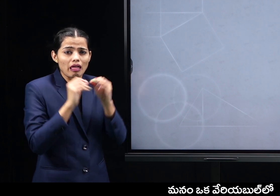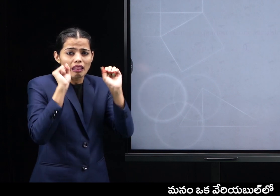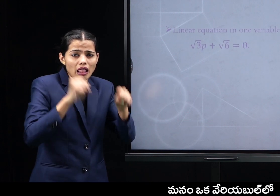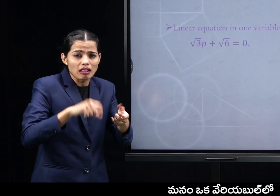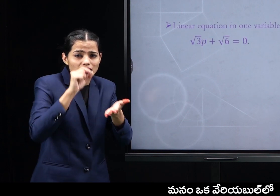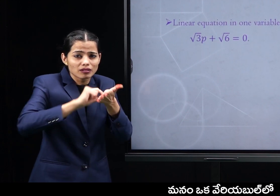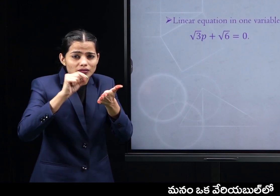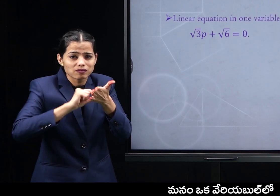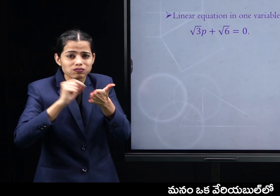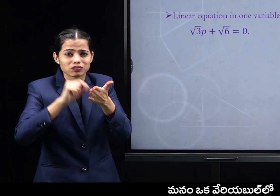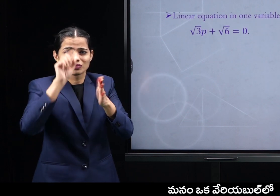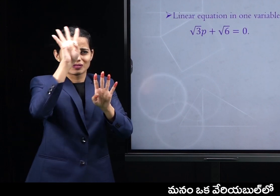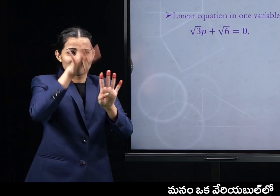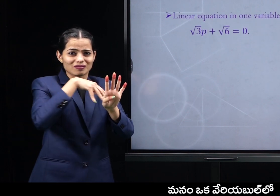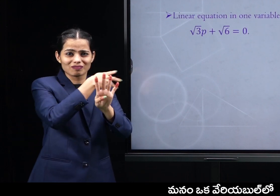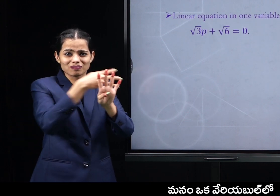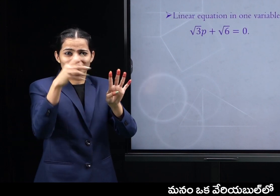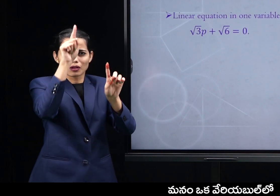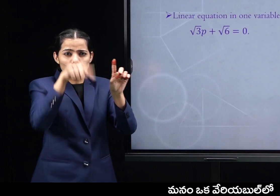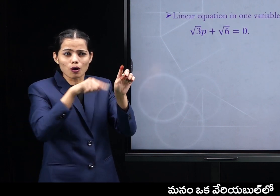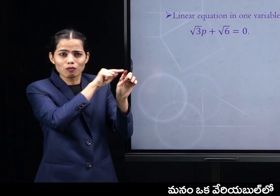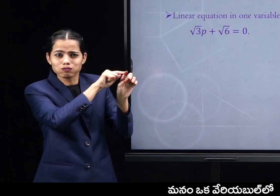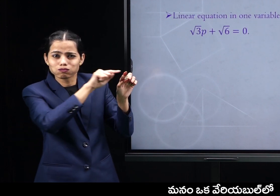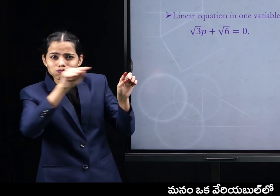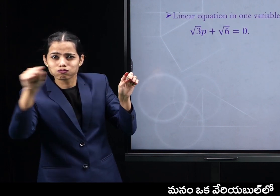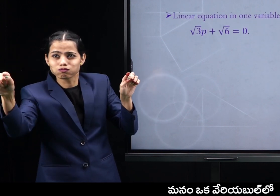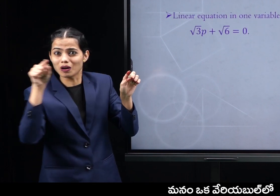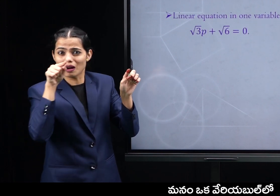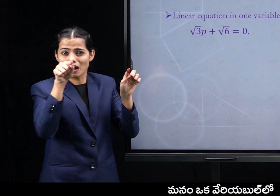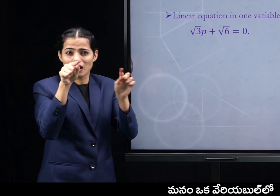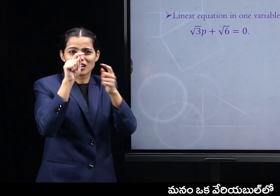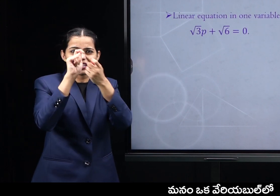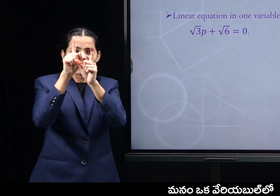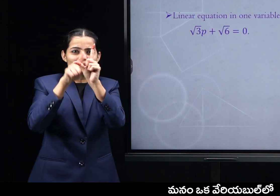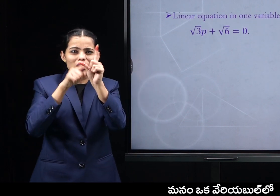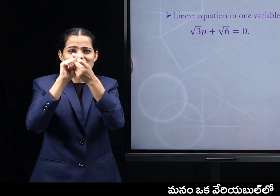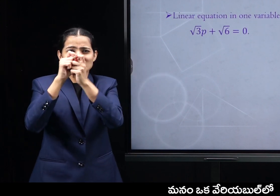మనం ఒక వేరియబుల్లో x + 5 = 6,